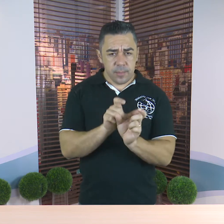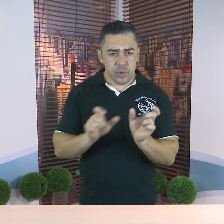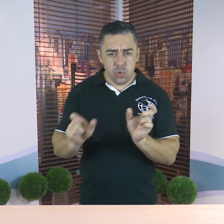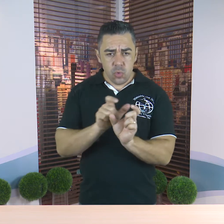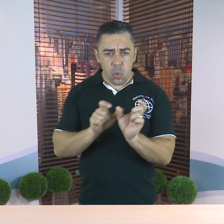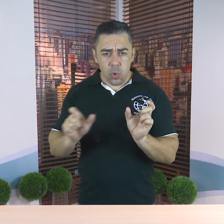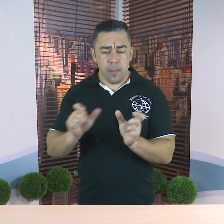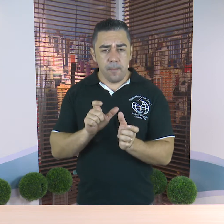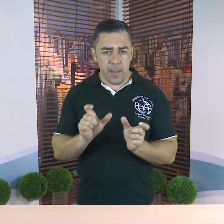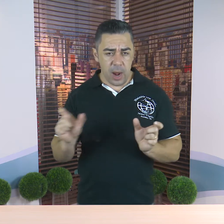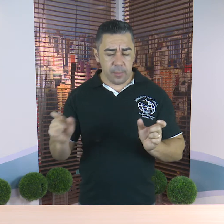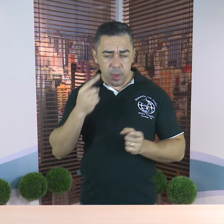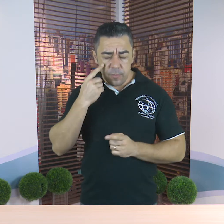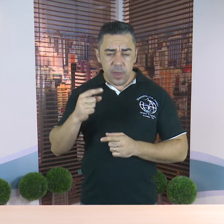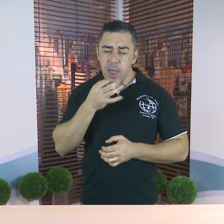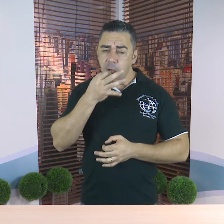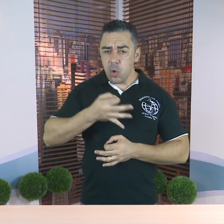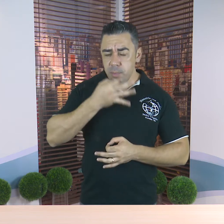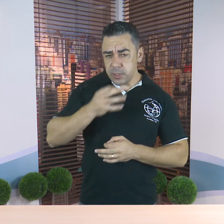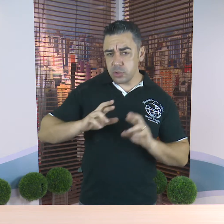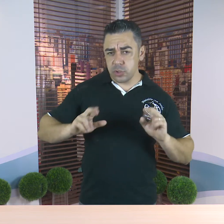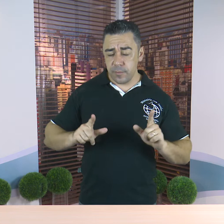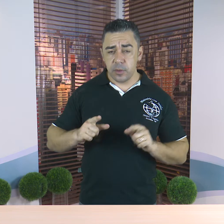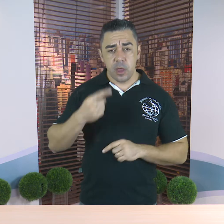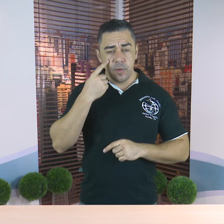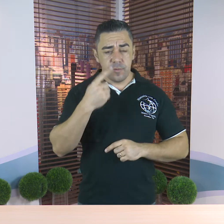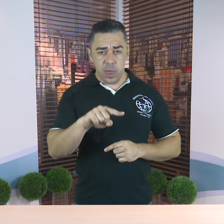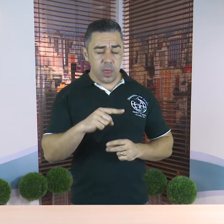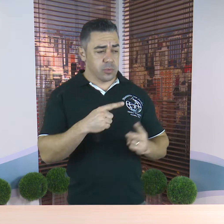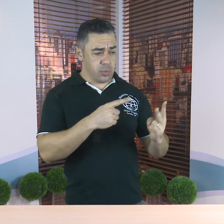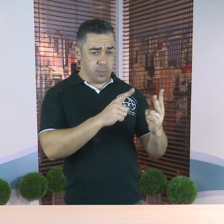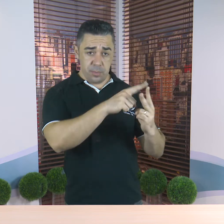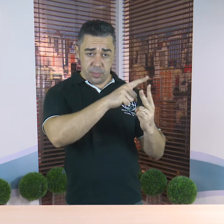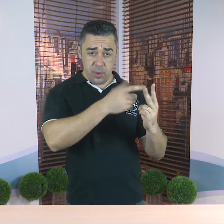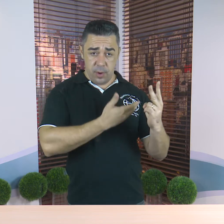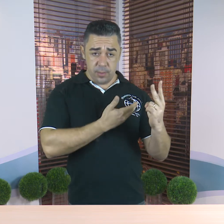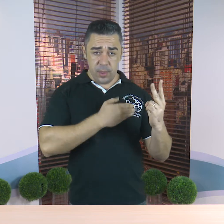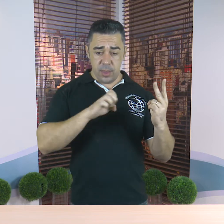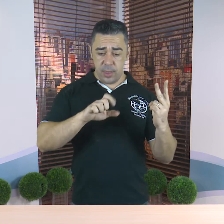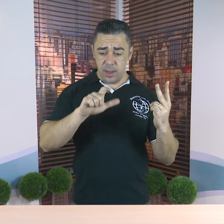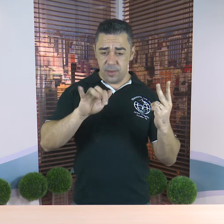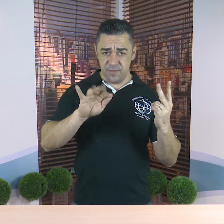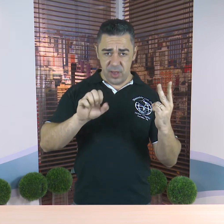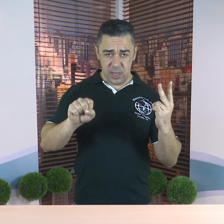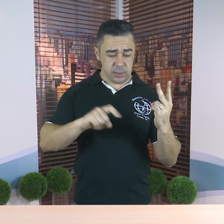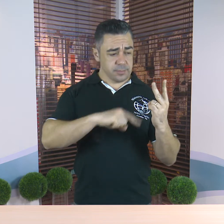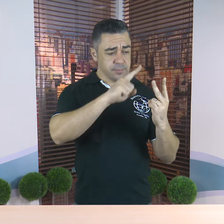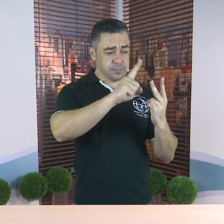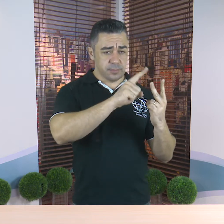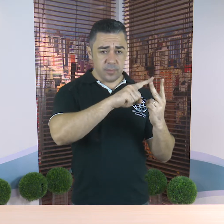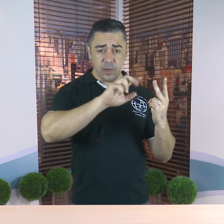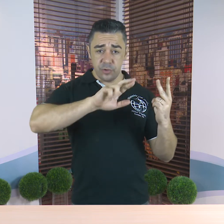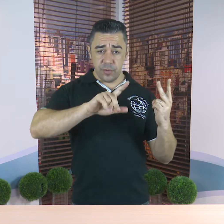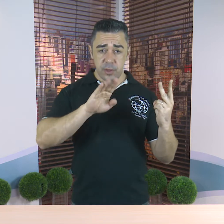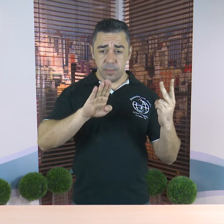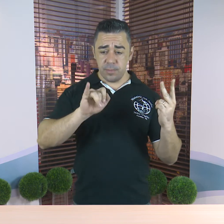na linha de argumentação entre Elifaz e Bildade. Elifaz falou como homem que tinha sua